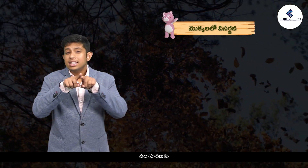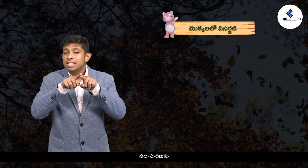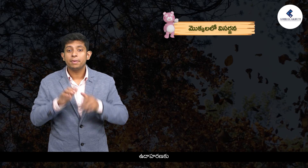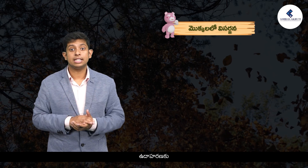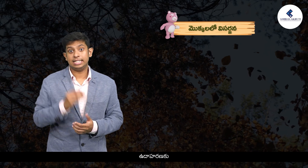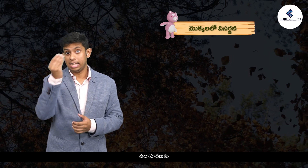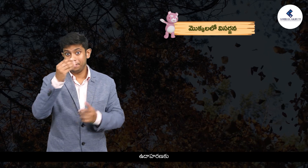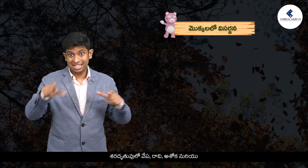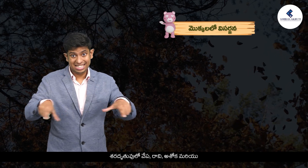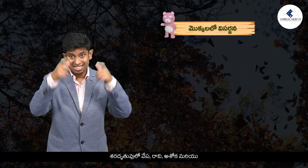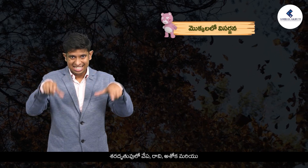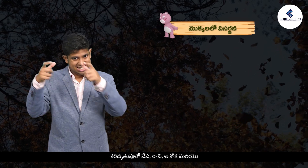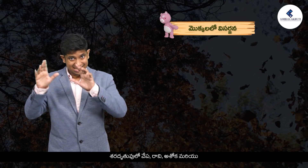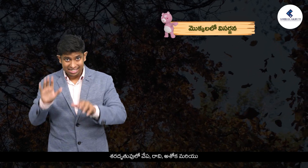ఉదాహరణకు